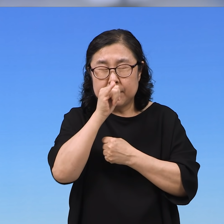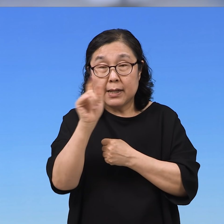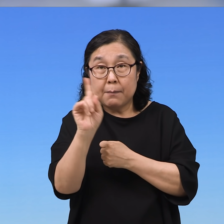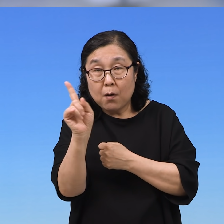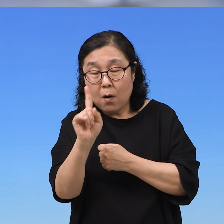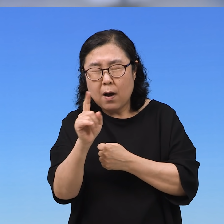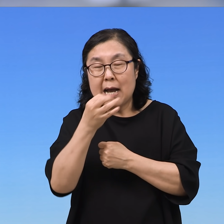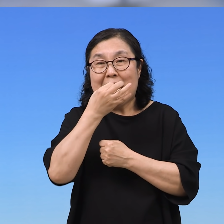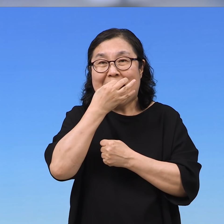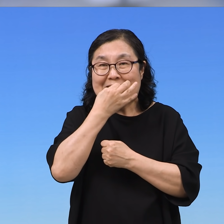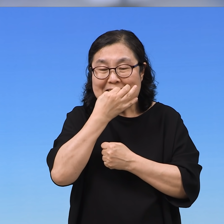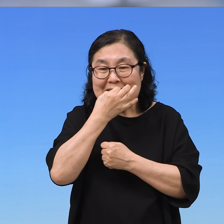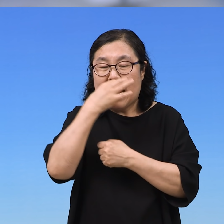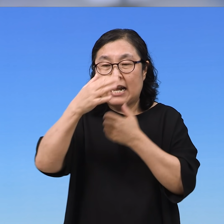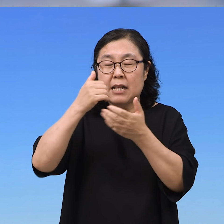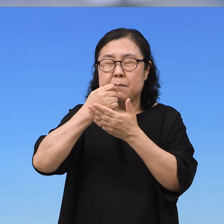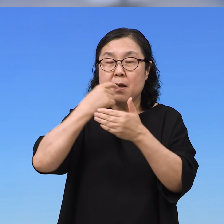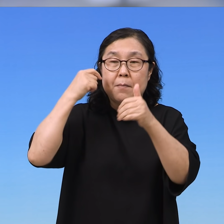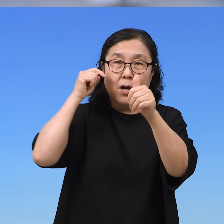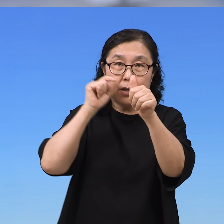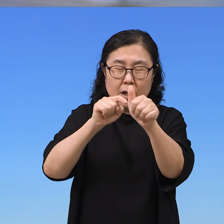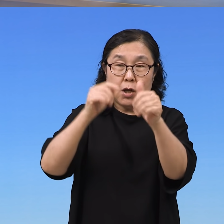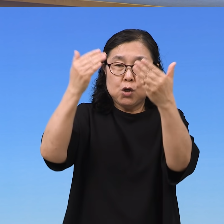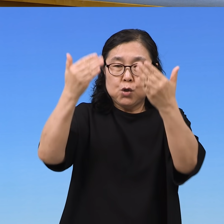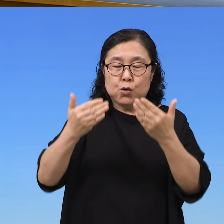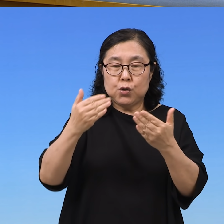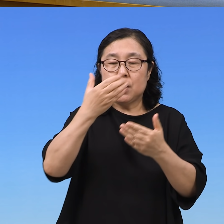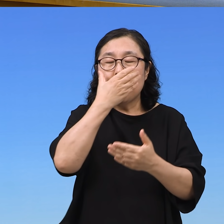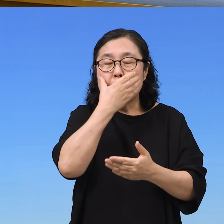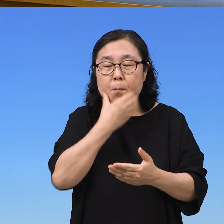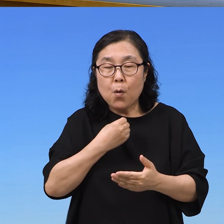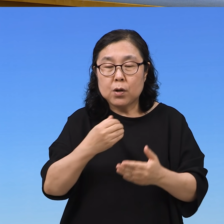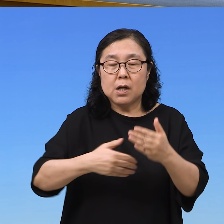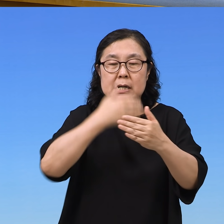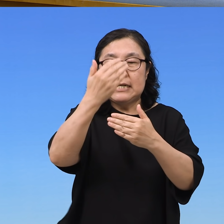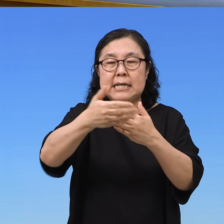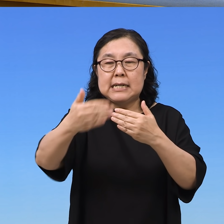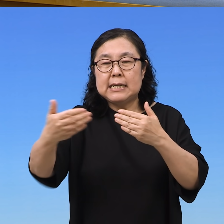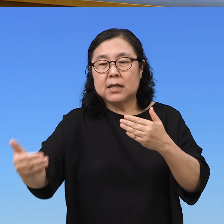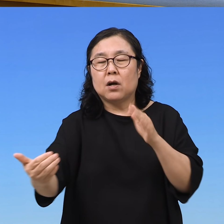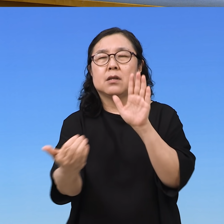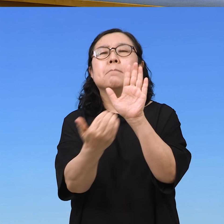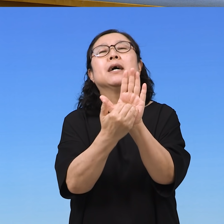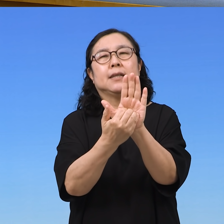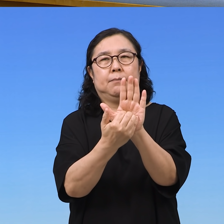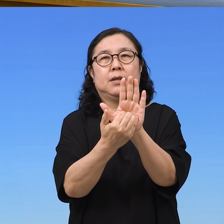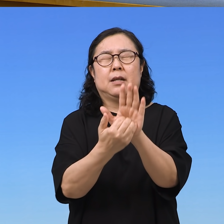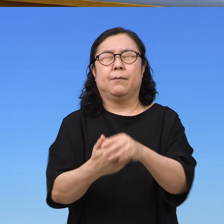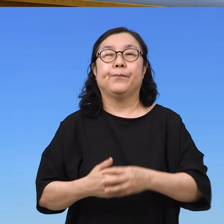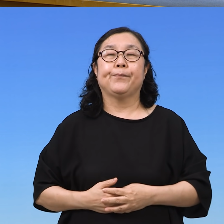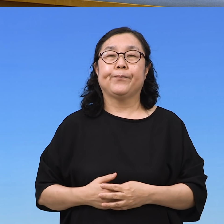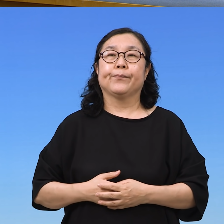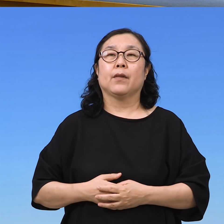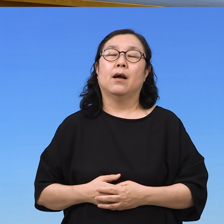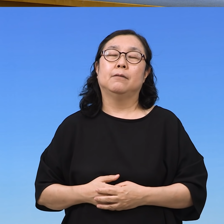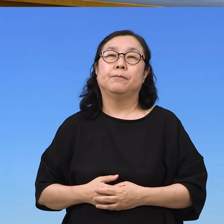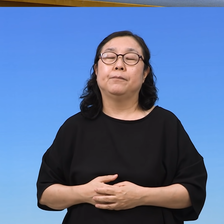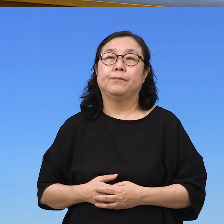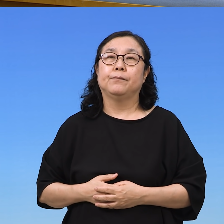그겁니다. 탐욕은 하나님의 명령인 주신 복을 흘려보내지 못하게 한다는 거예요.